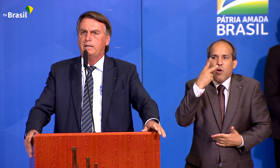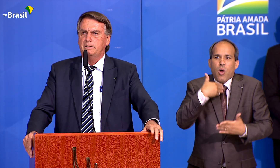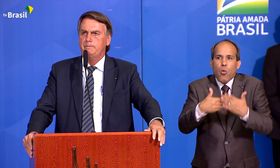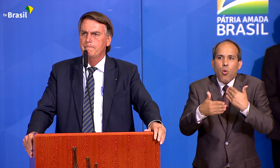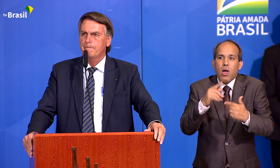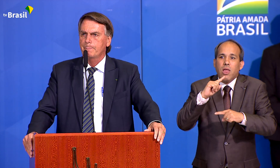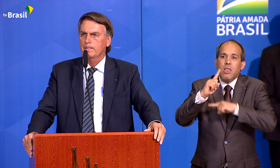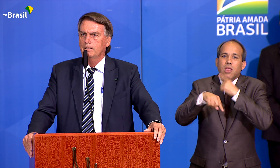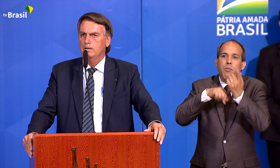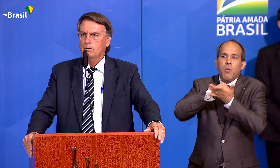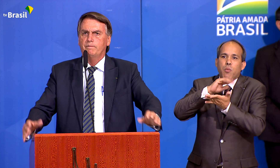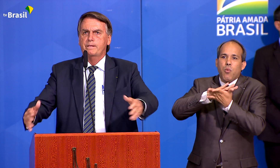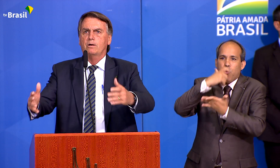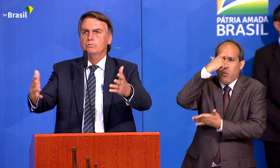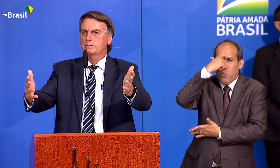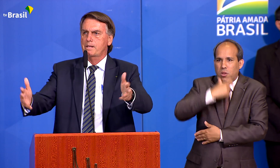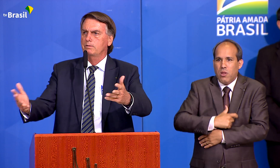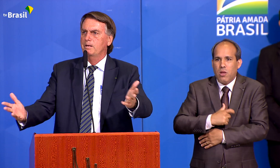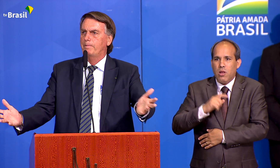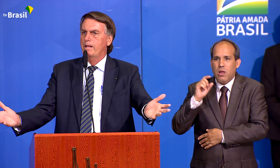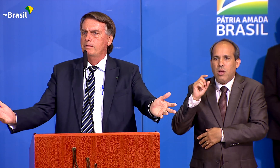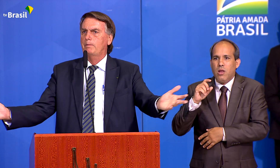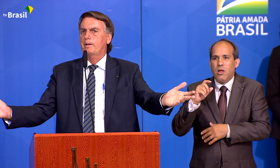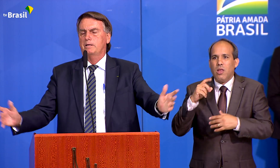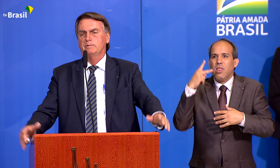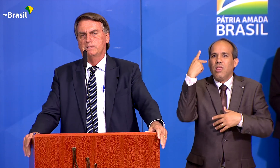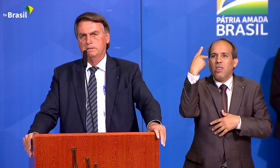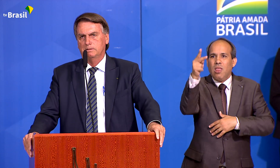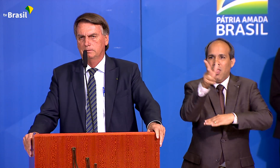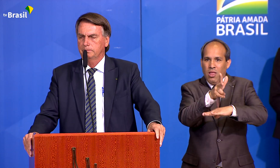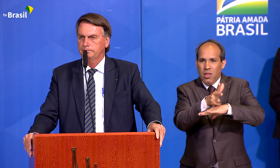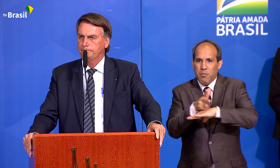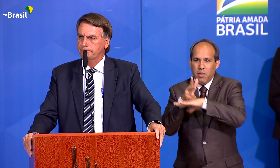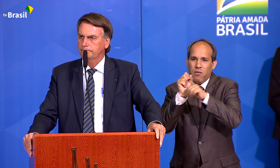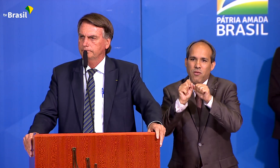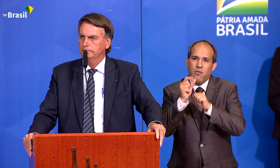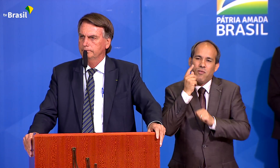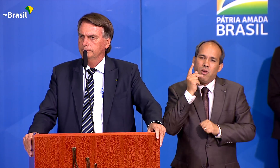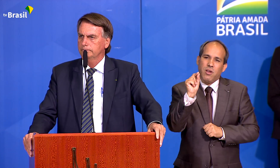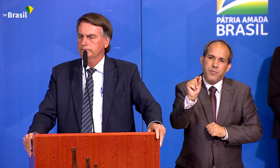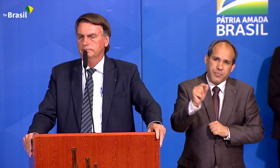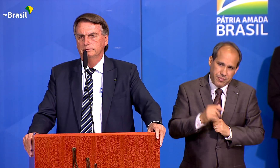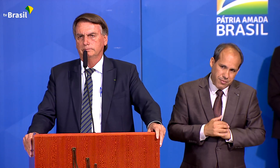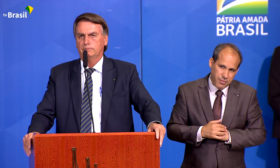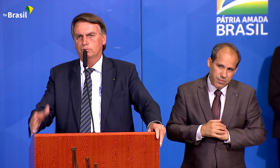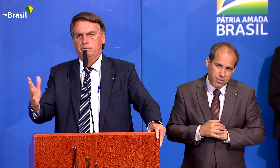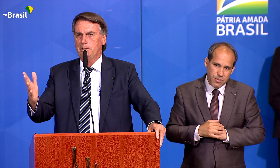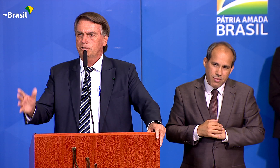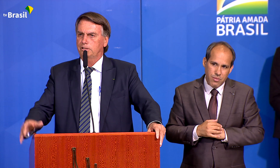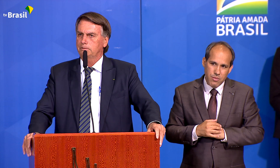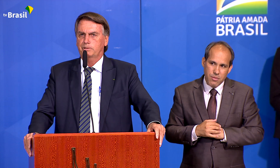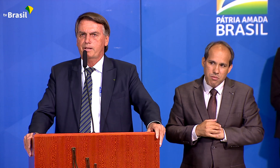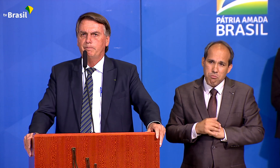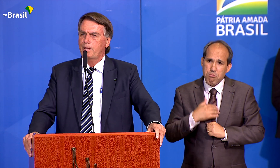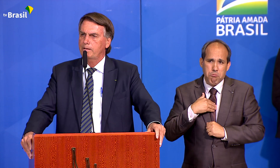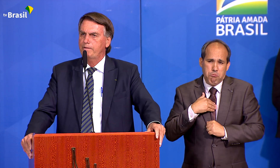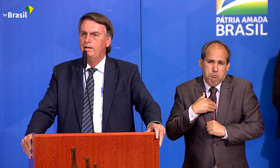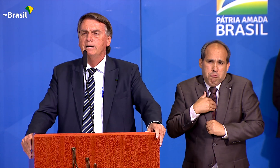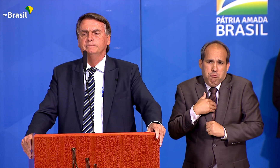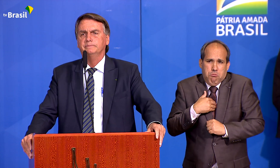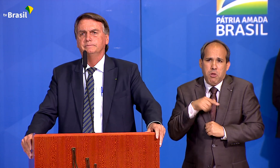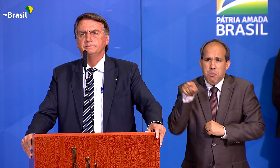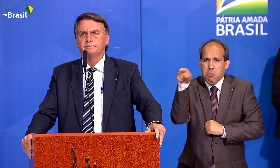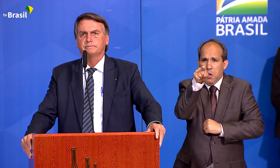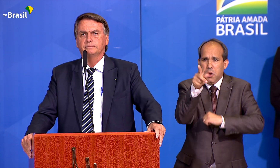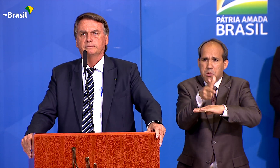até mesmo comparecer aqui qual vai ser a conotação da Imprensa que apareça de vocês e eu estou me lixando Porque